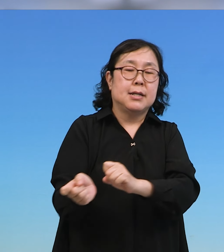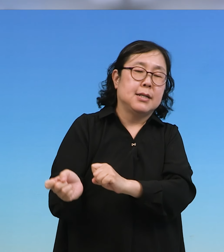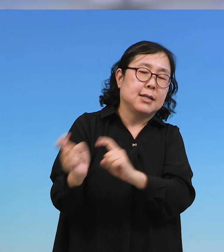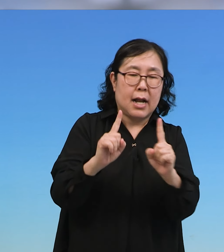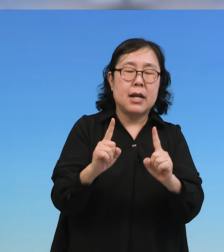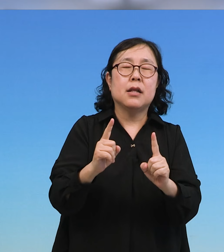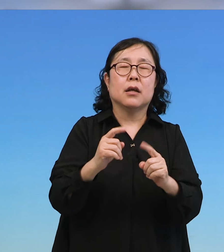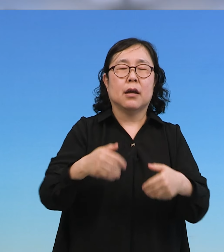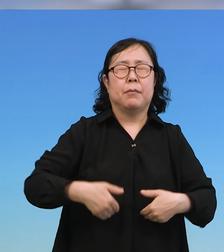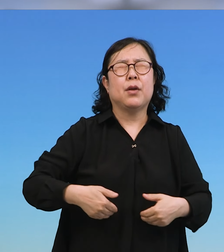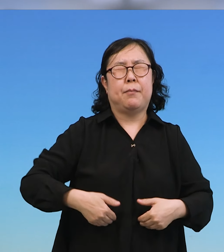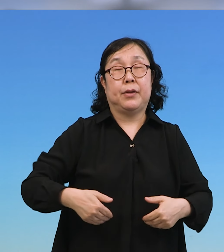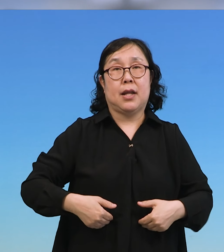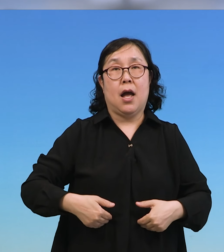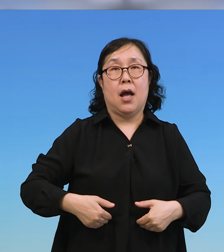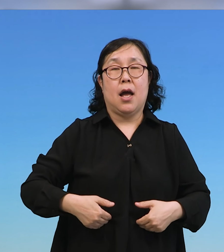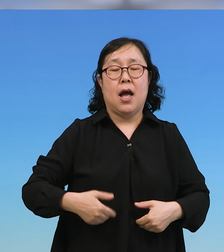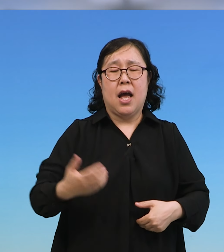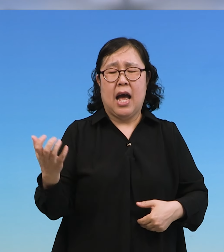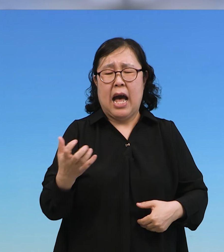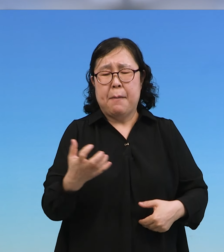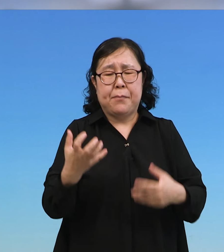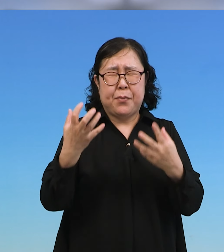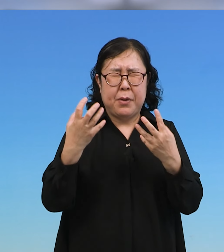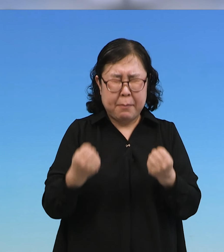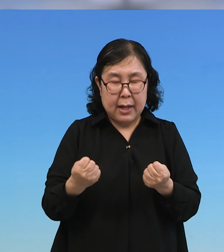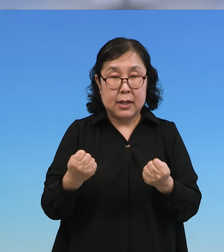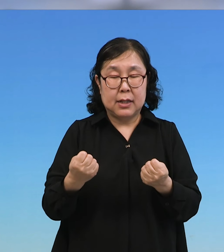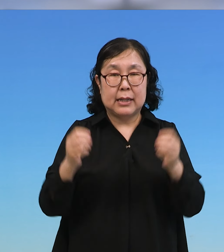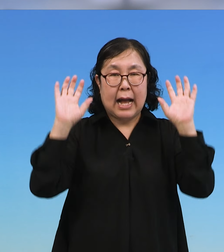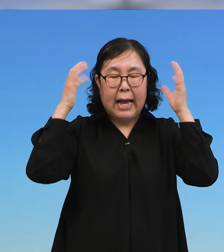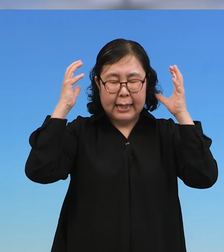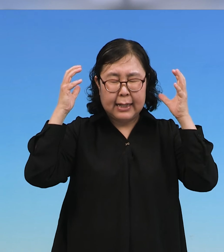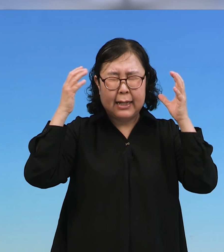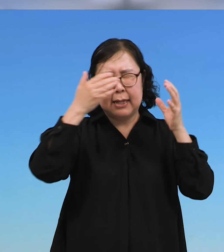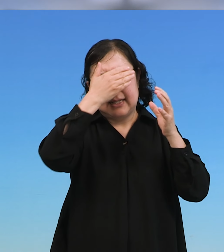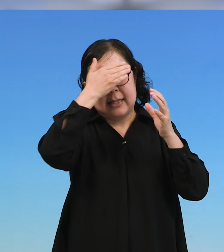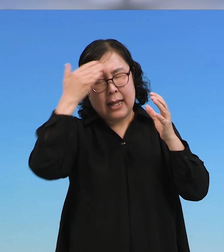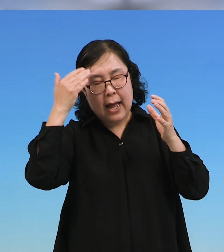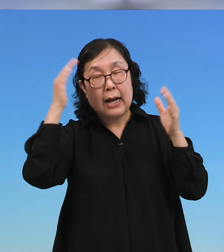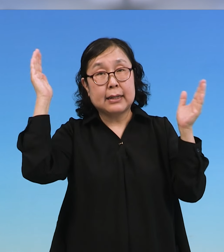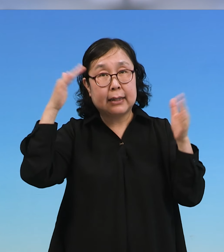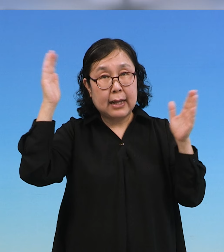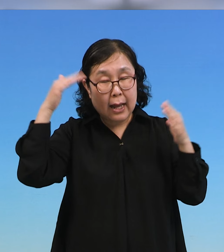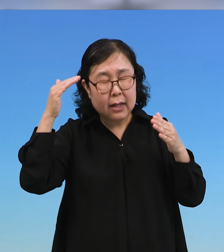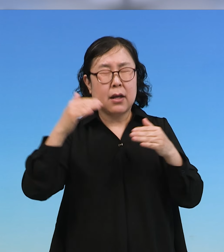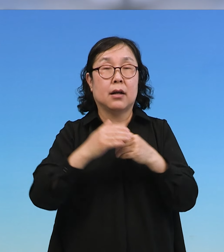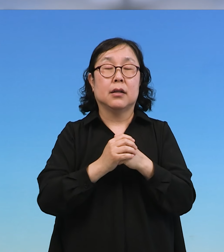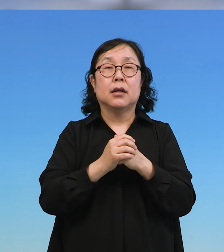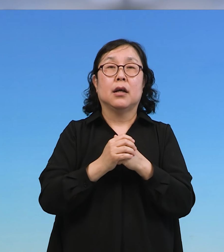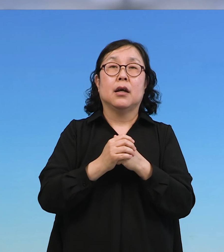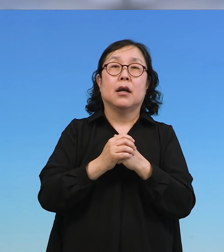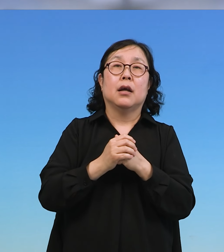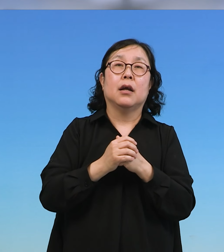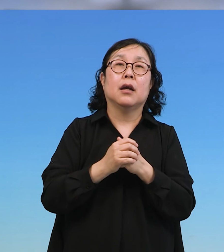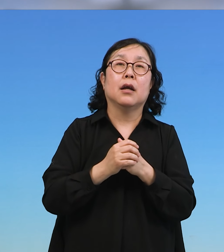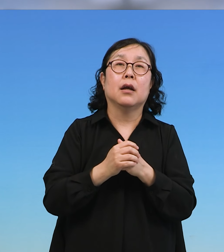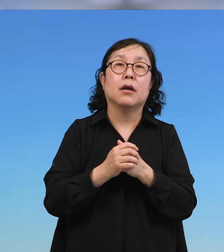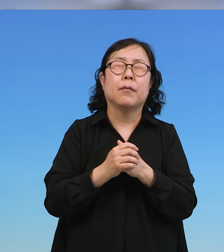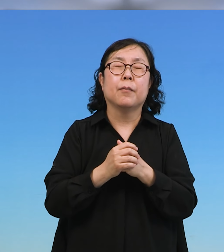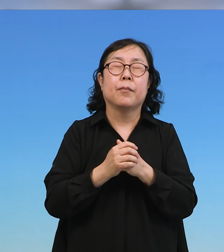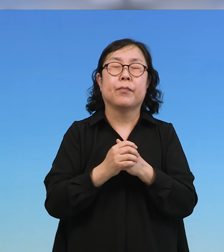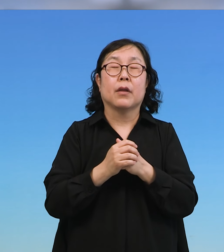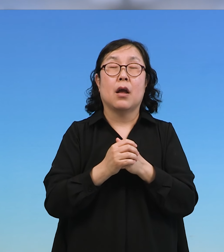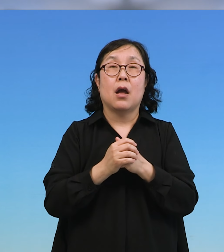우리 젊은이들이, 우리 청소년들이, 우리 주일학교 어린아이들이 분당 우리 교회야말로 우리 어른들이 하나님